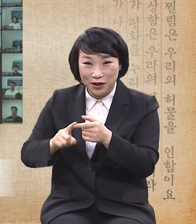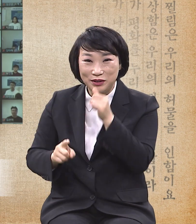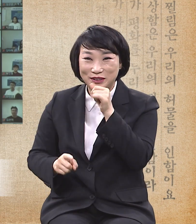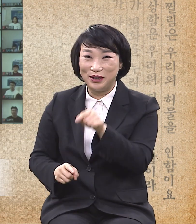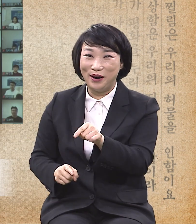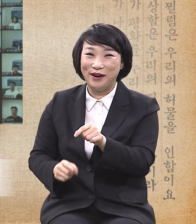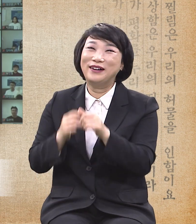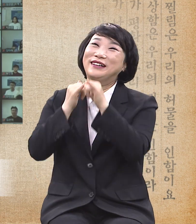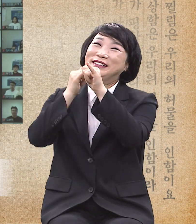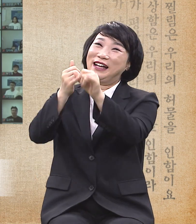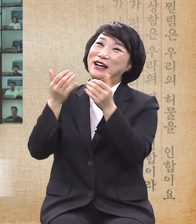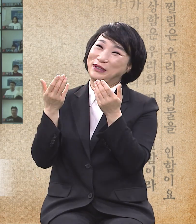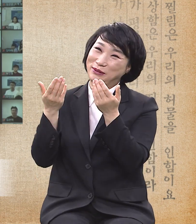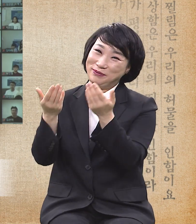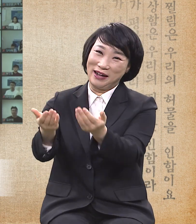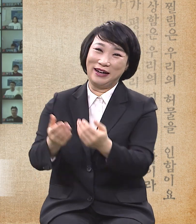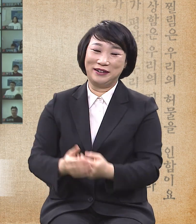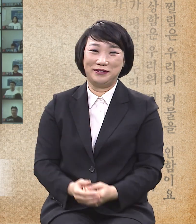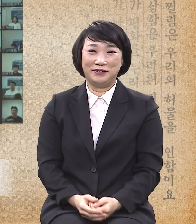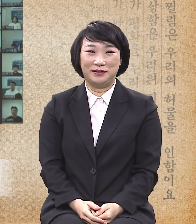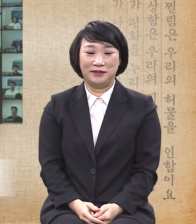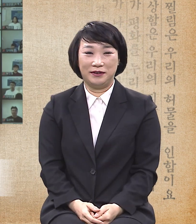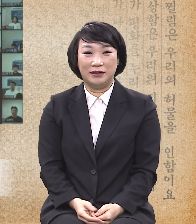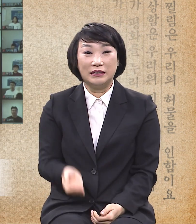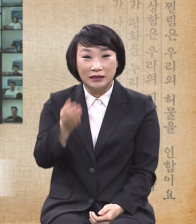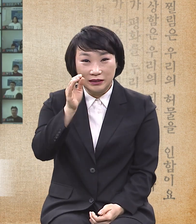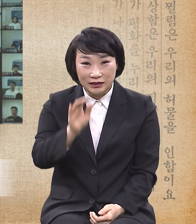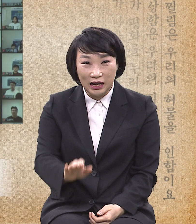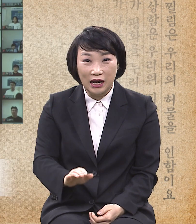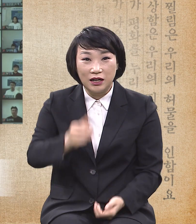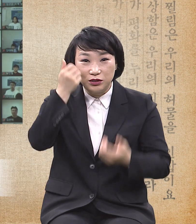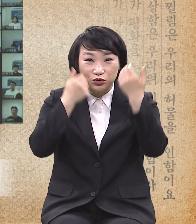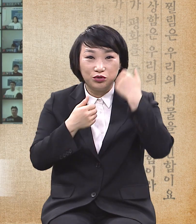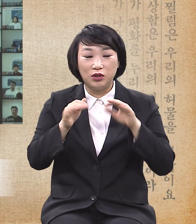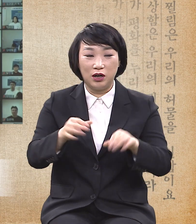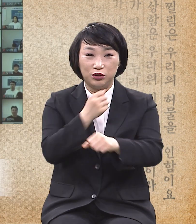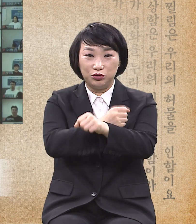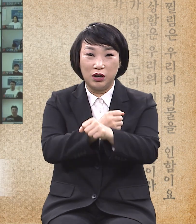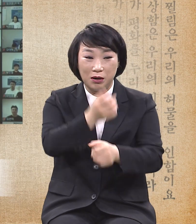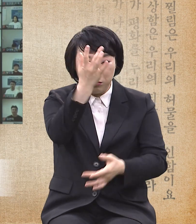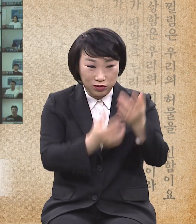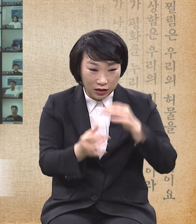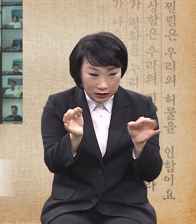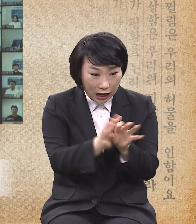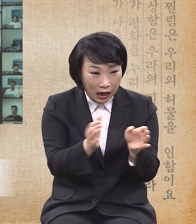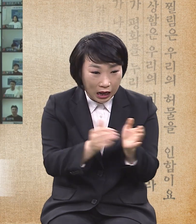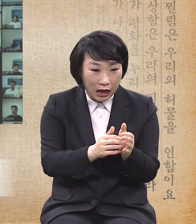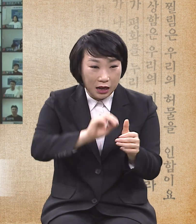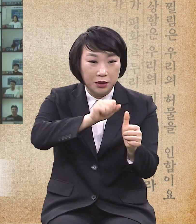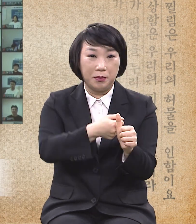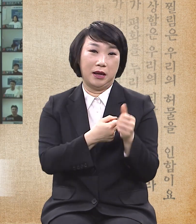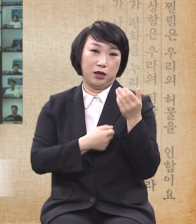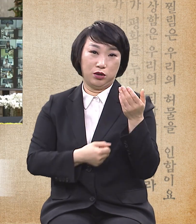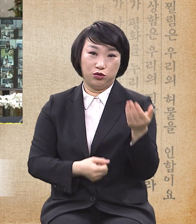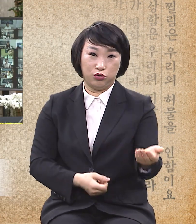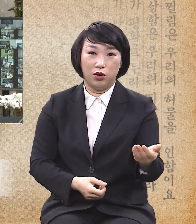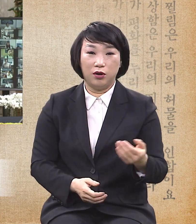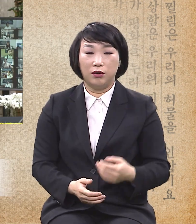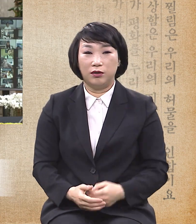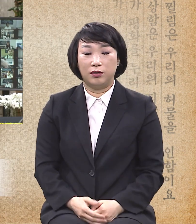있다면 상을 받고, 그러나 누구든지 공력이 불타면 해를